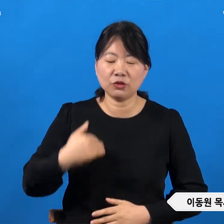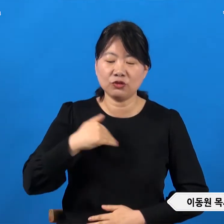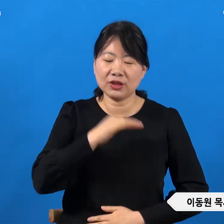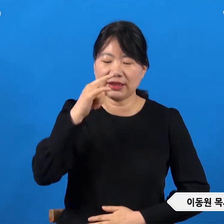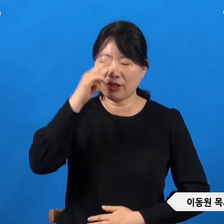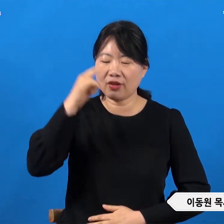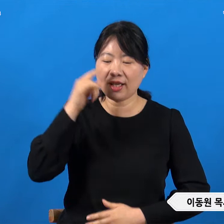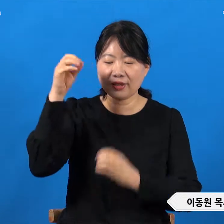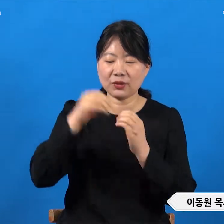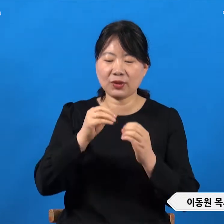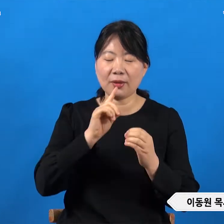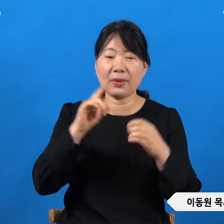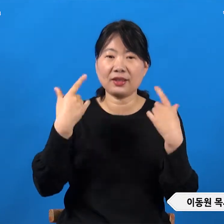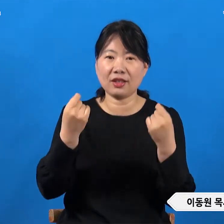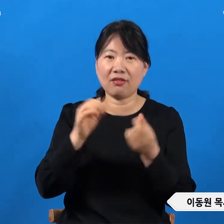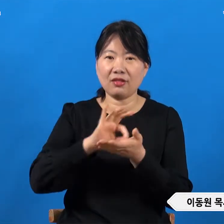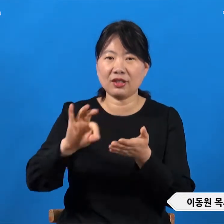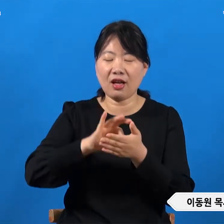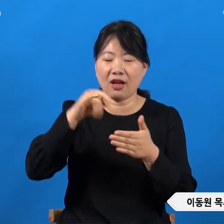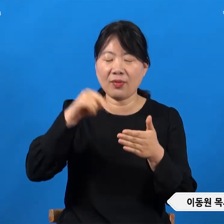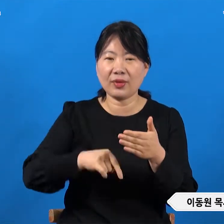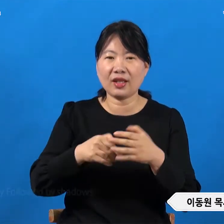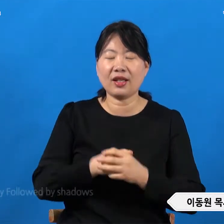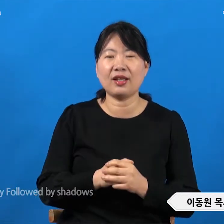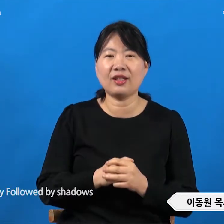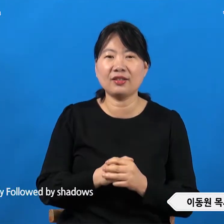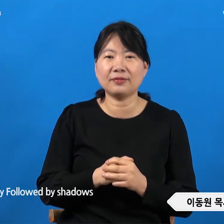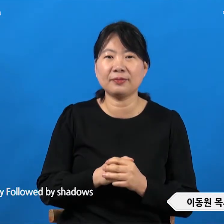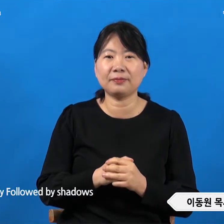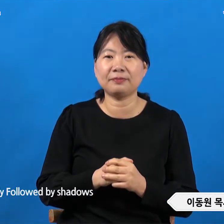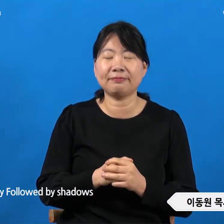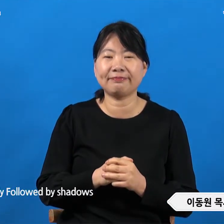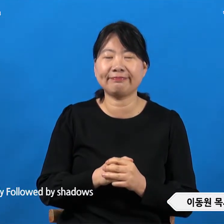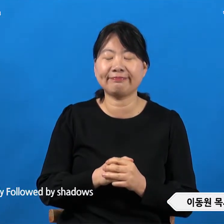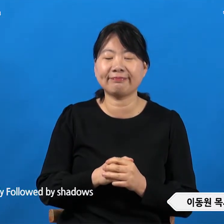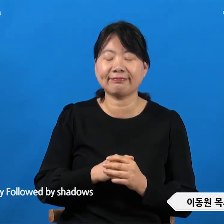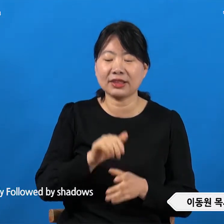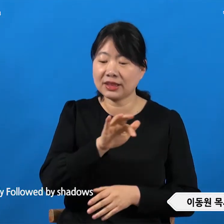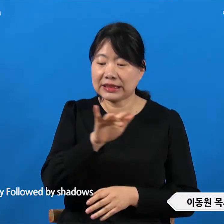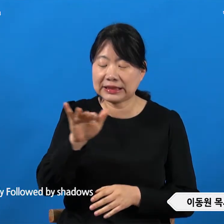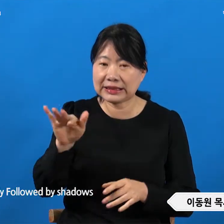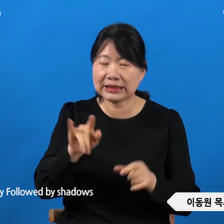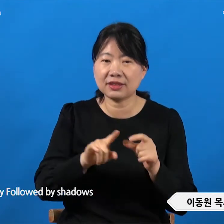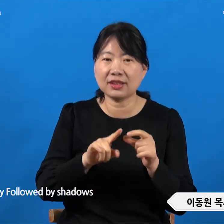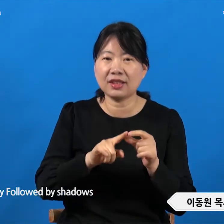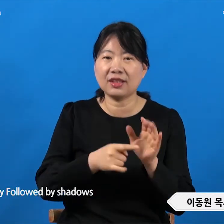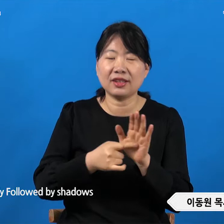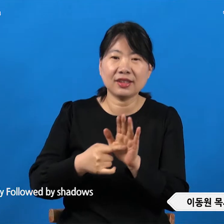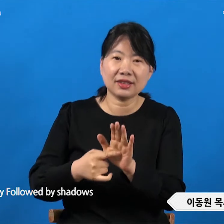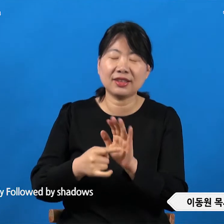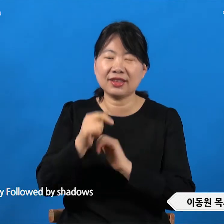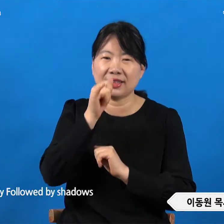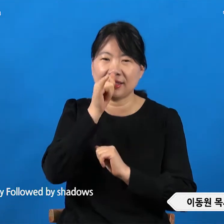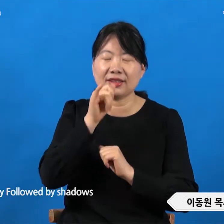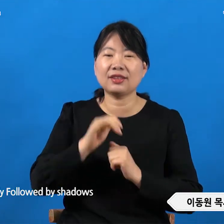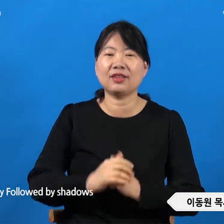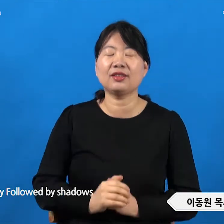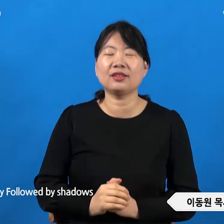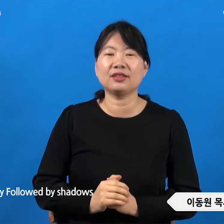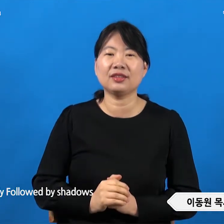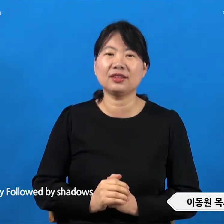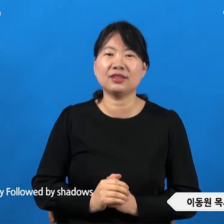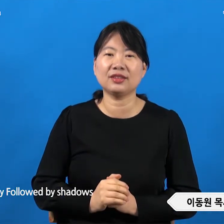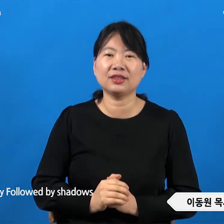우리 서양 속담처럼 쓰여지는 말 가운데 Lights are usually followed by shadows라는 말이